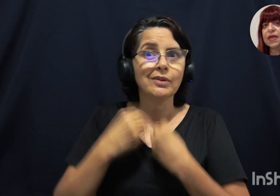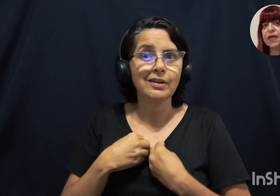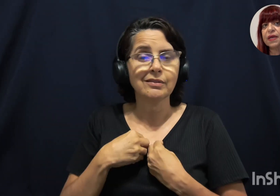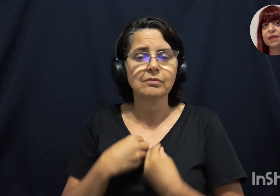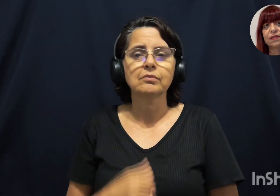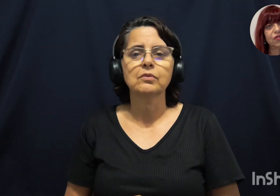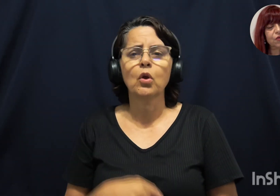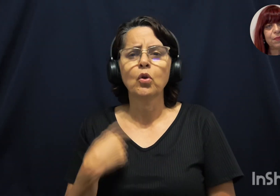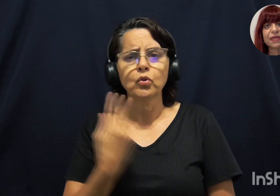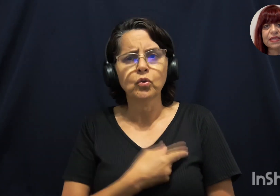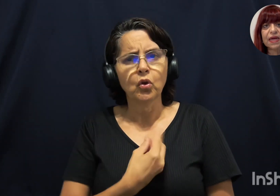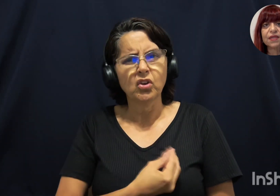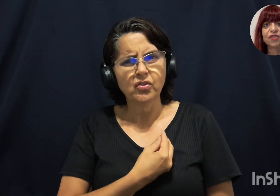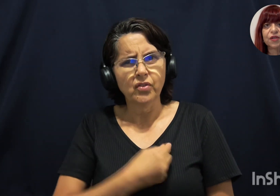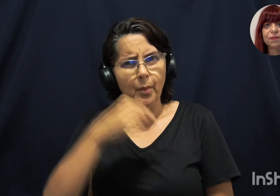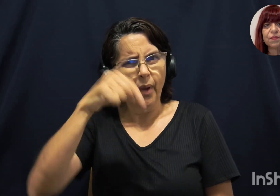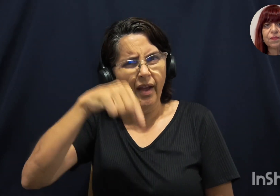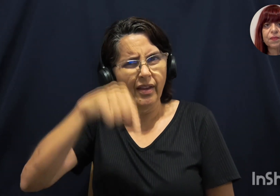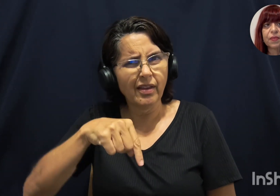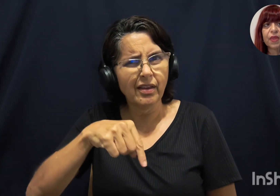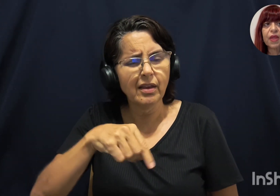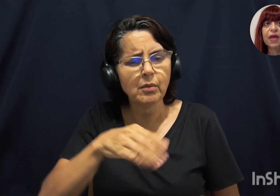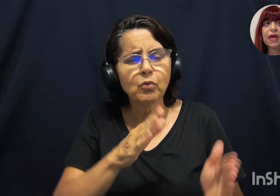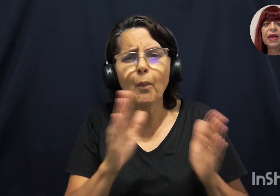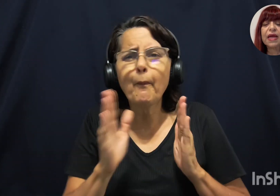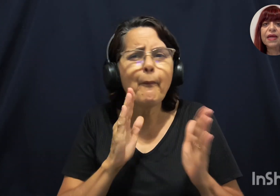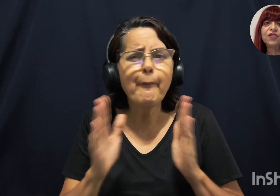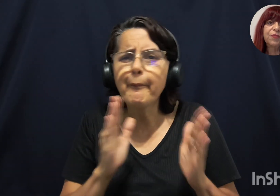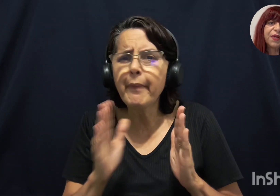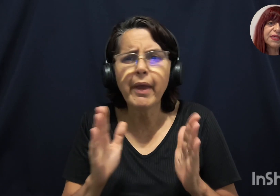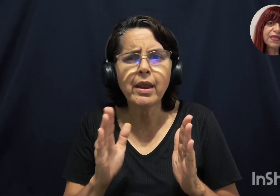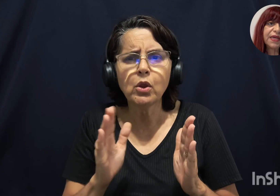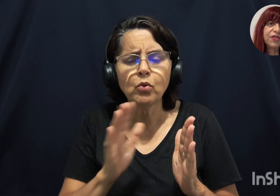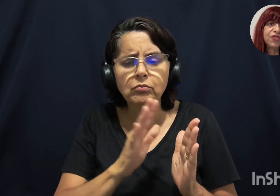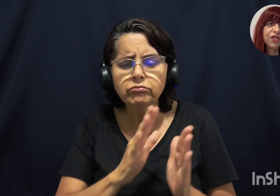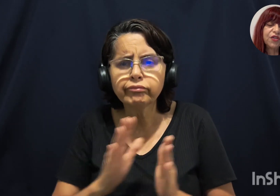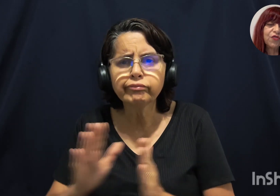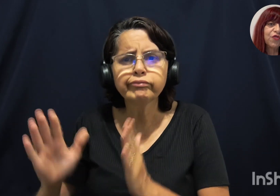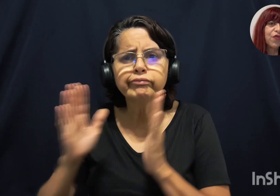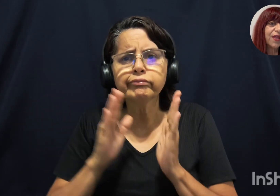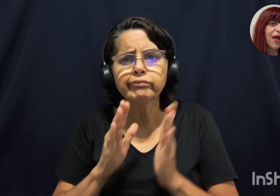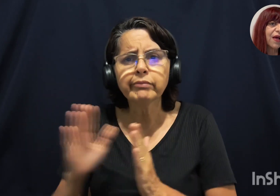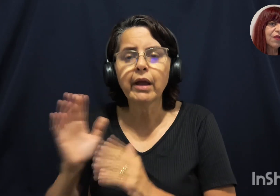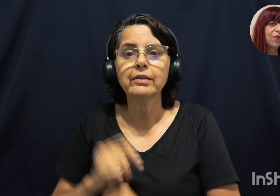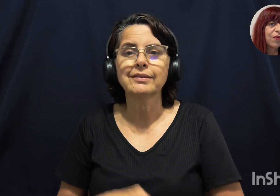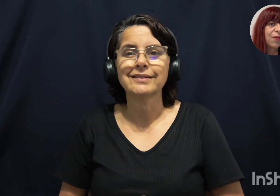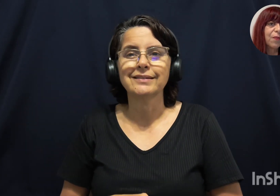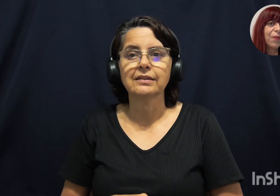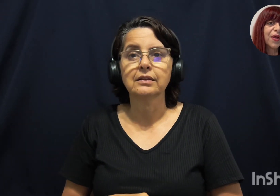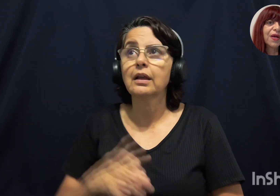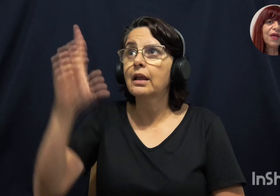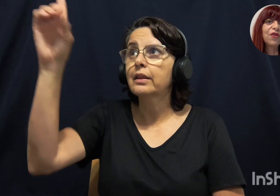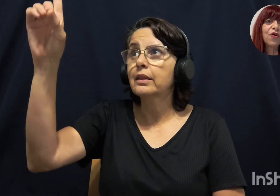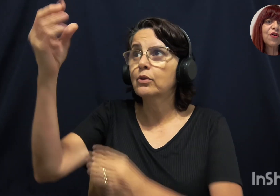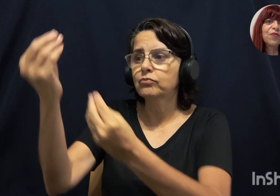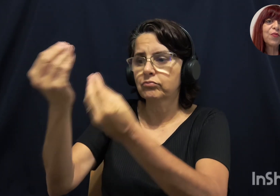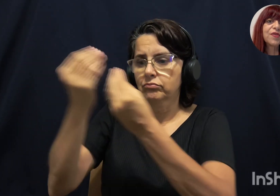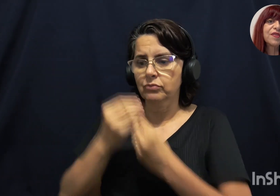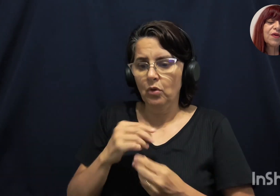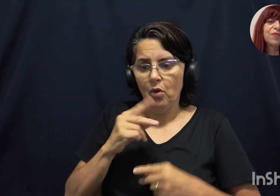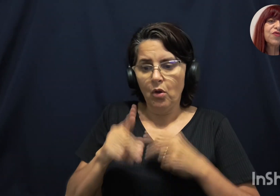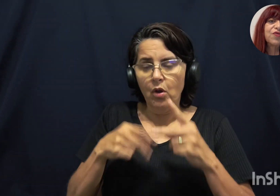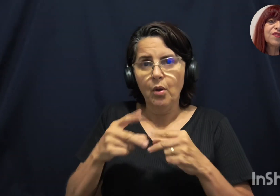Estamos aqui de passagem. Este presente nos foi dado para que